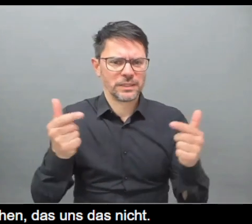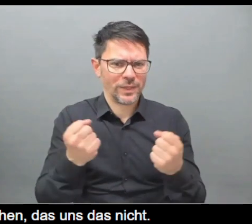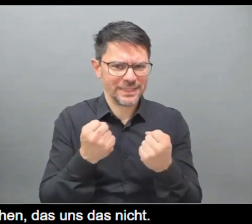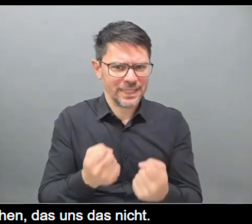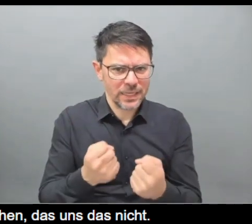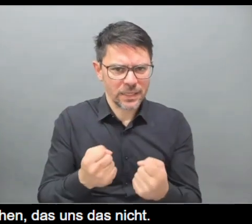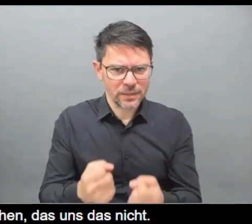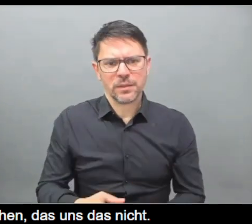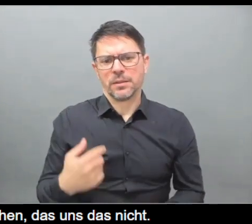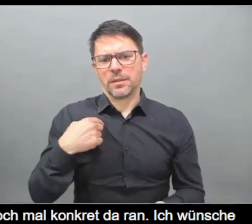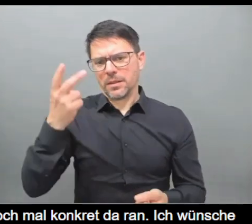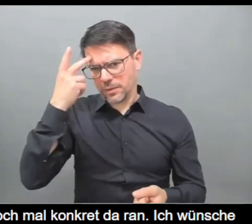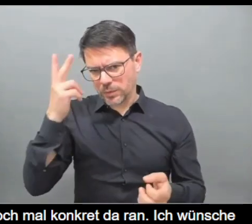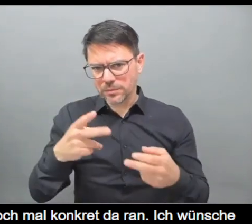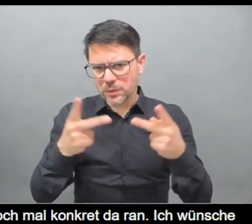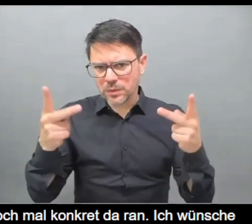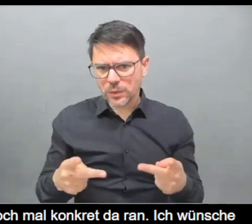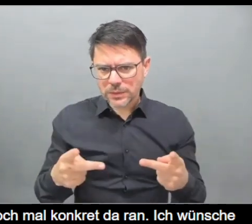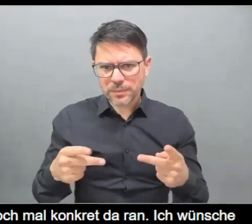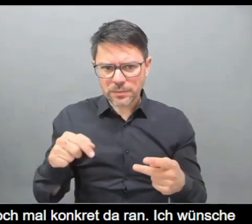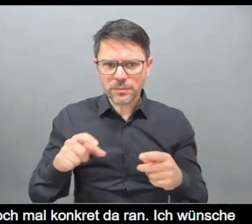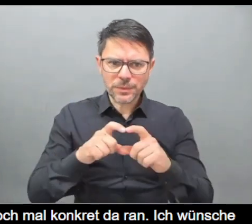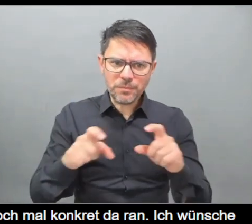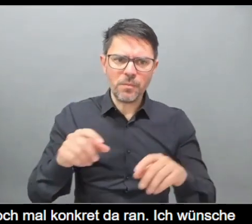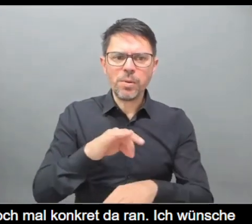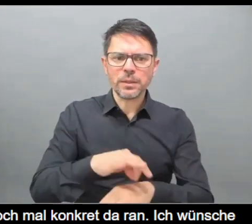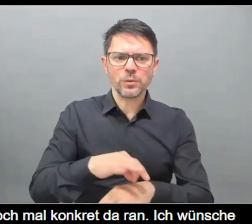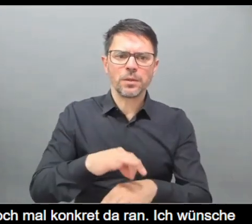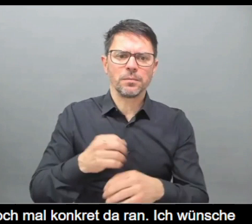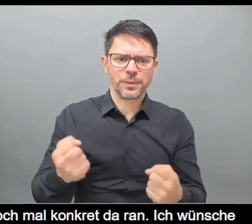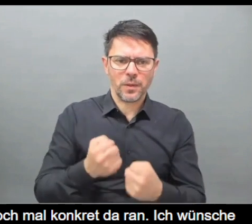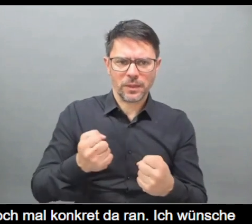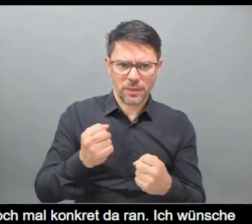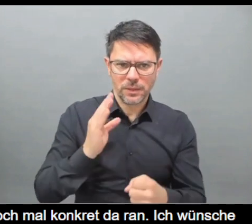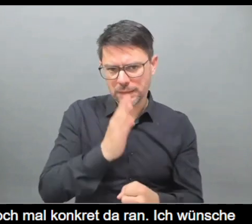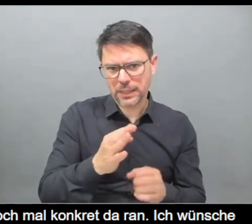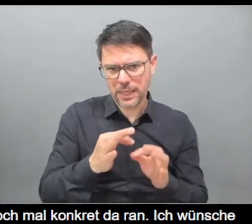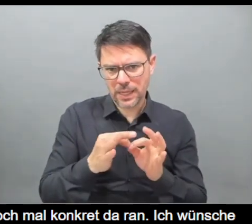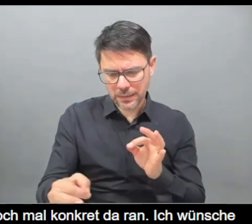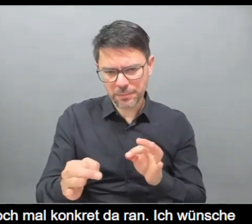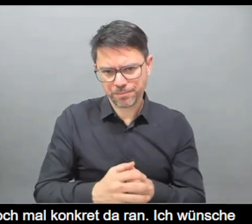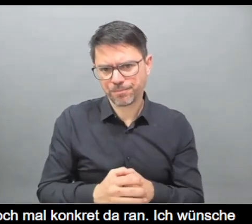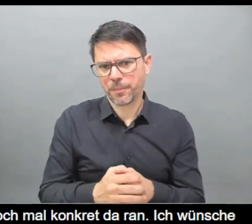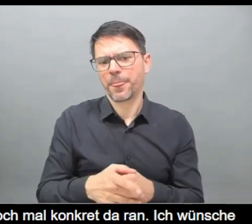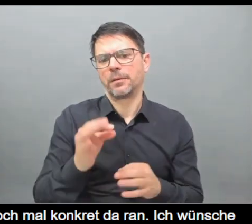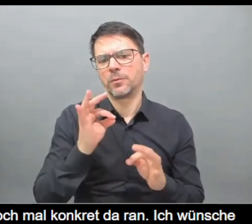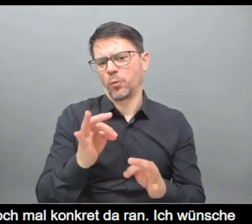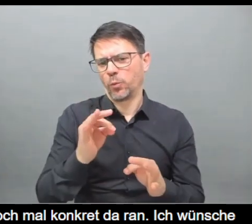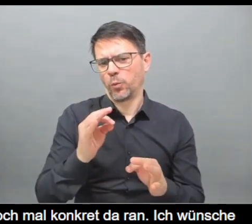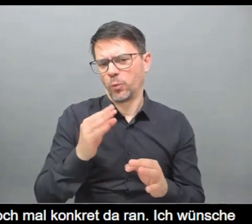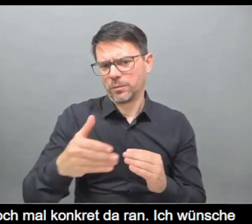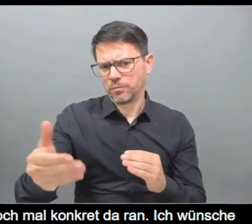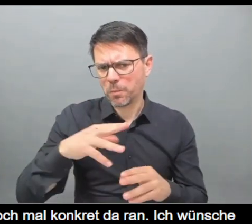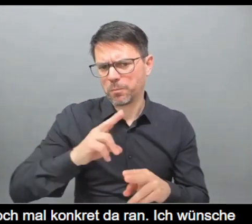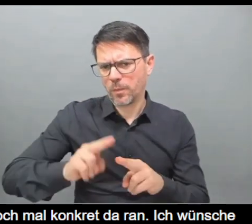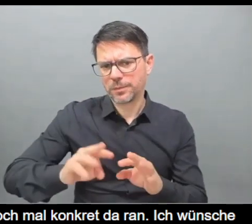Wir brauchen auch eine andere Art der Finanzierung. Die DRGs, die Lauterbach damals federführend mit eingeführt hat, sind schon lange nicht mehr